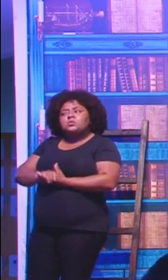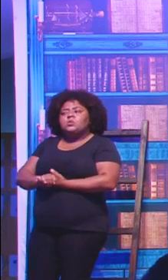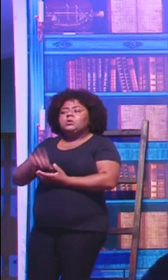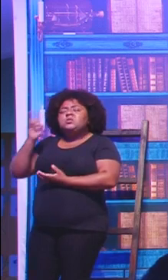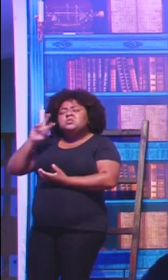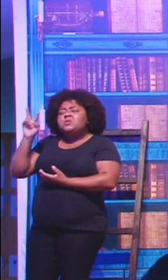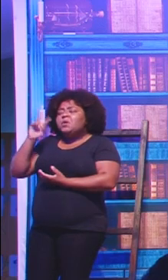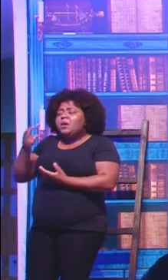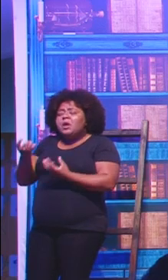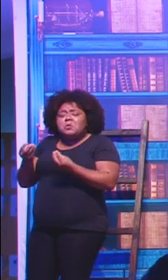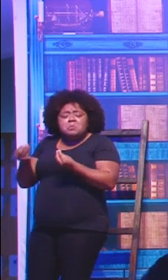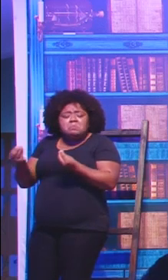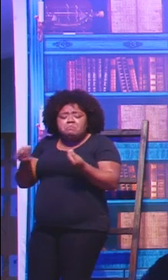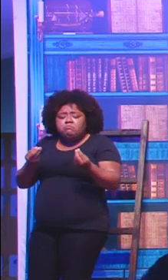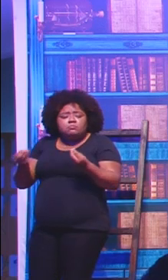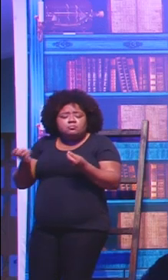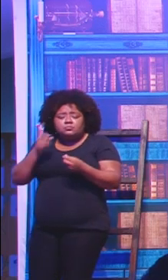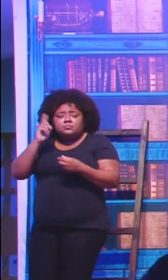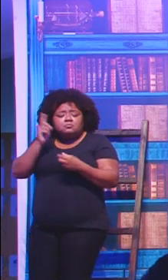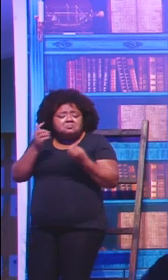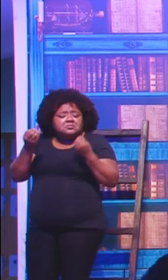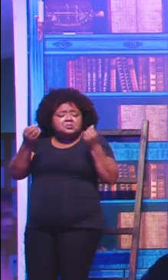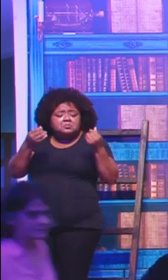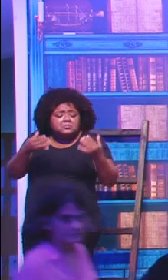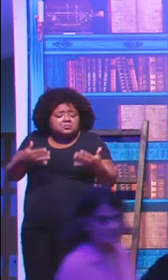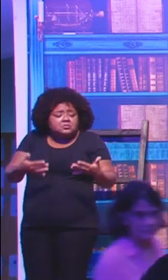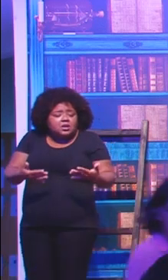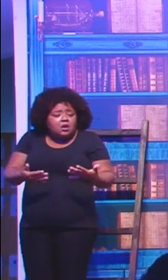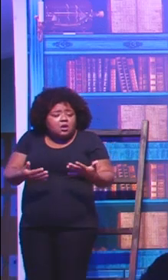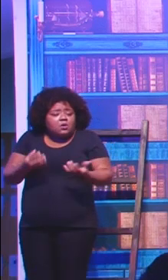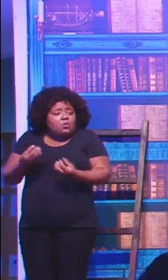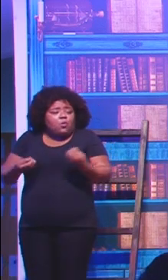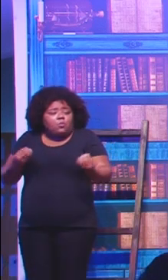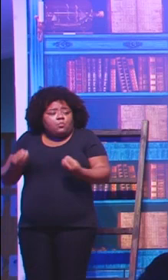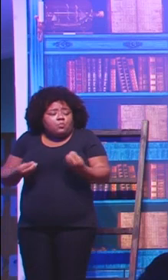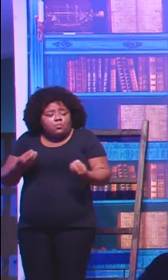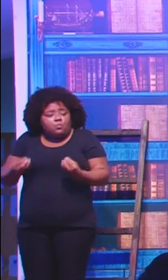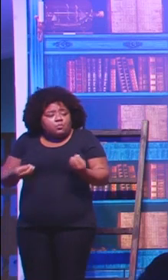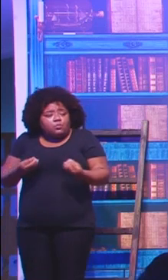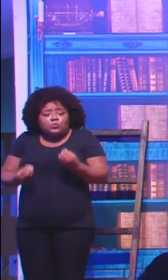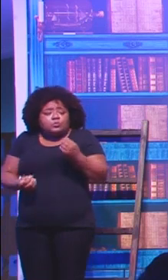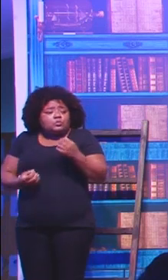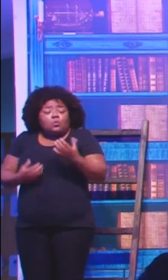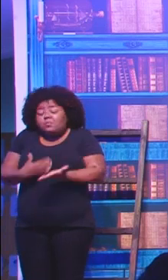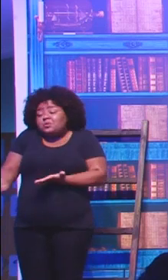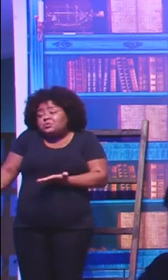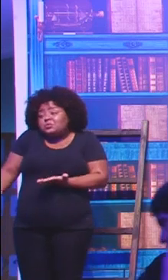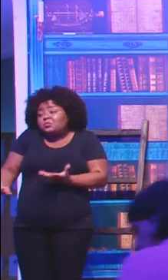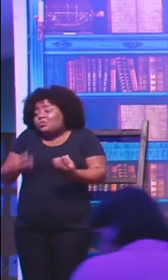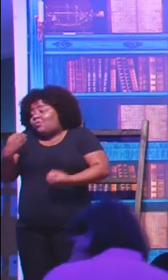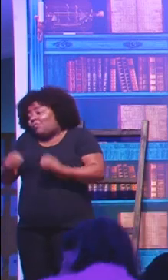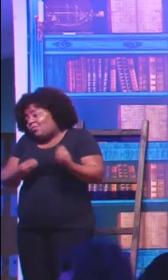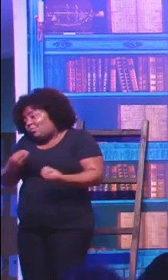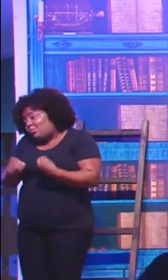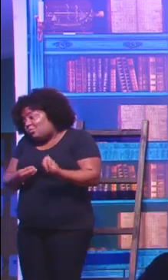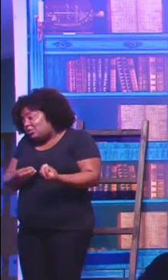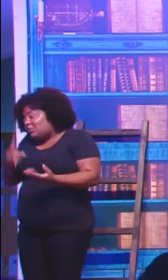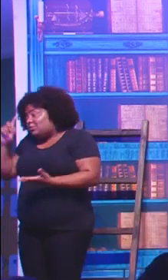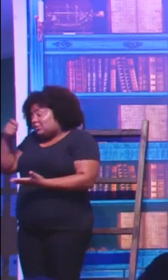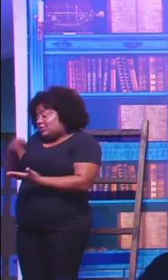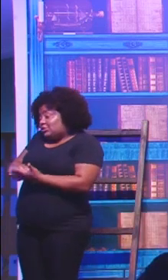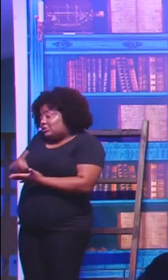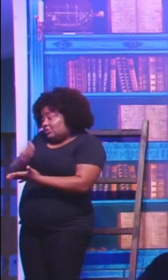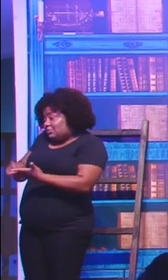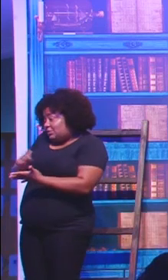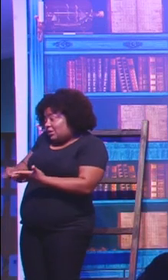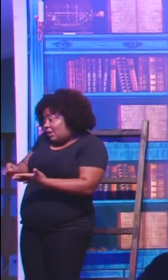veio... Eu não sei muito bem dizer como é que essa história surgiu e como é que eu resolvi contar ela dessa